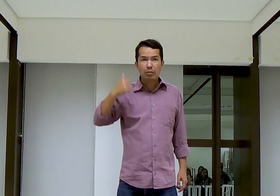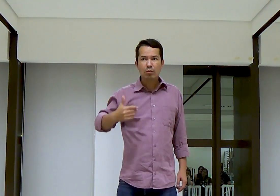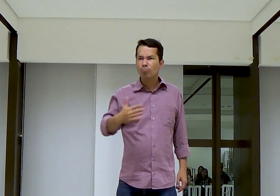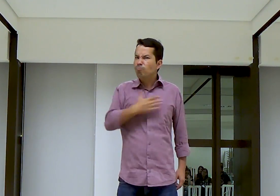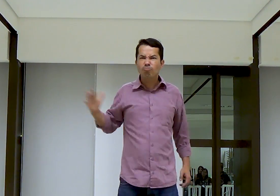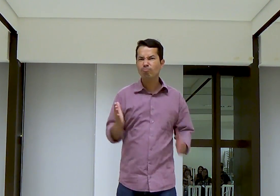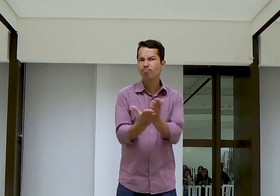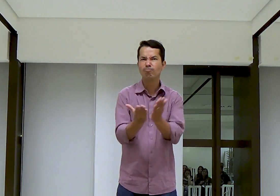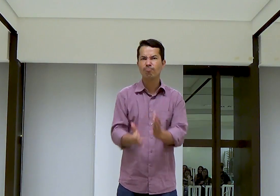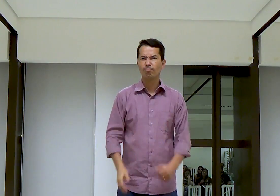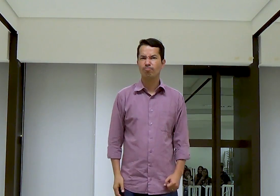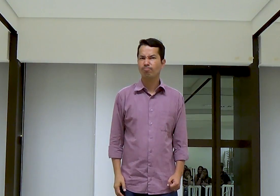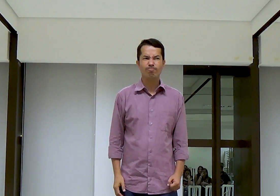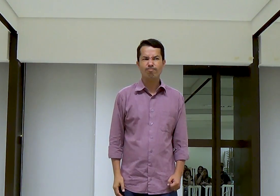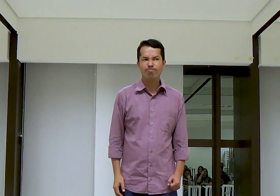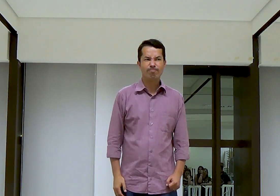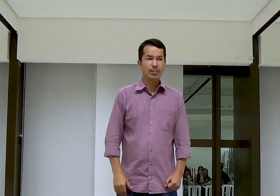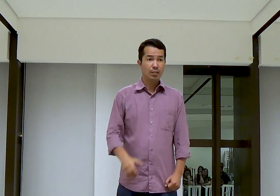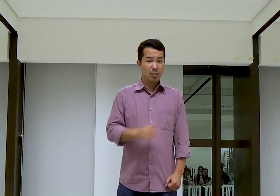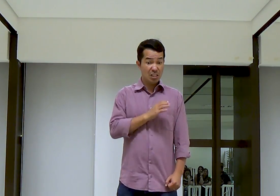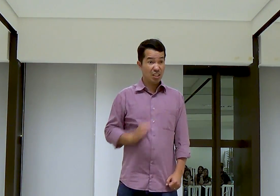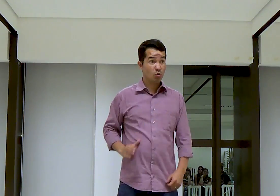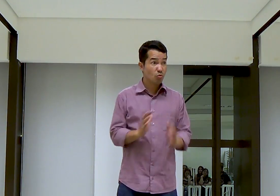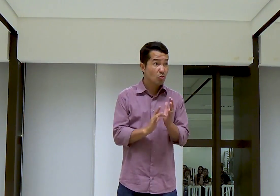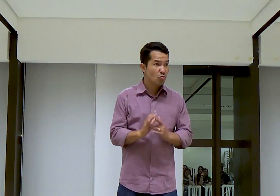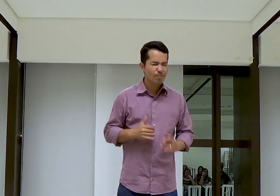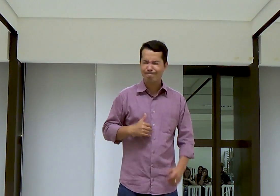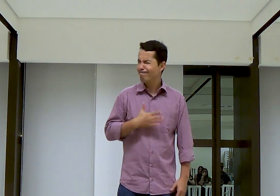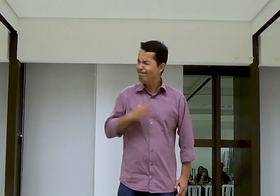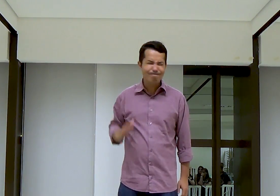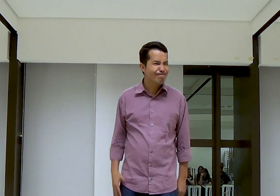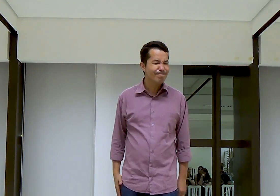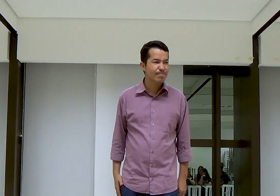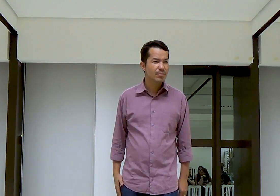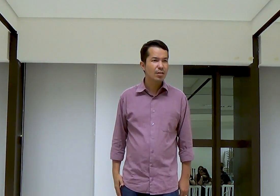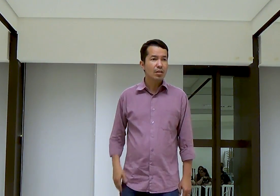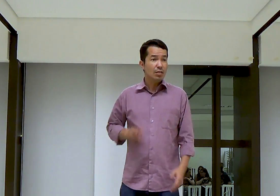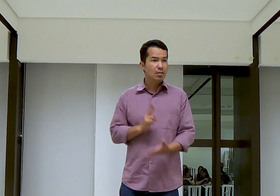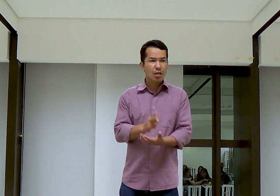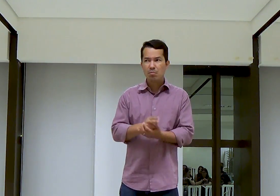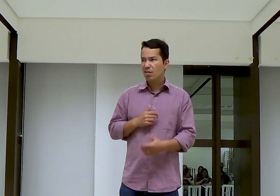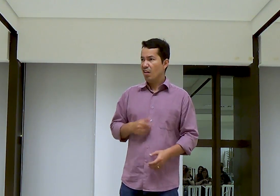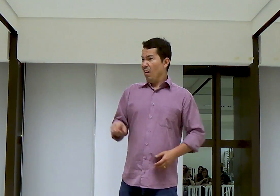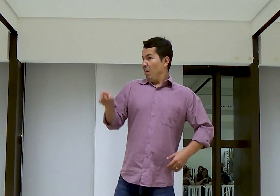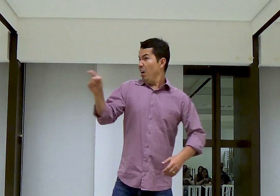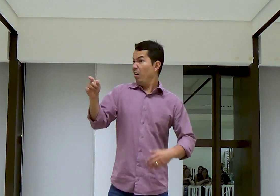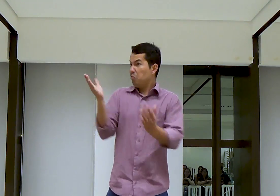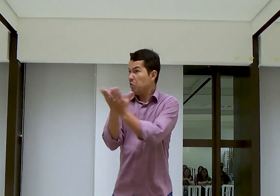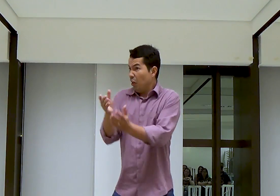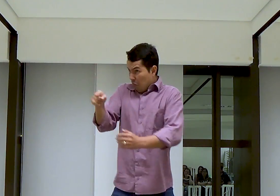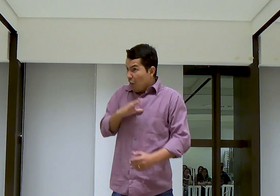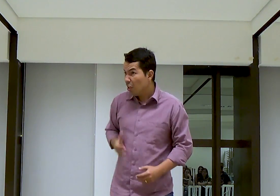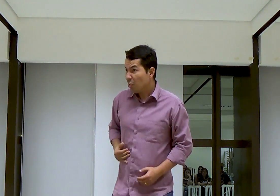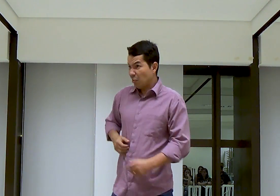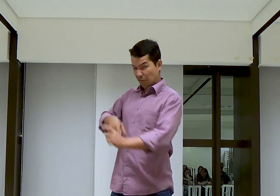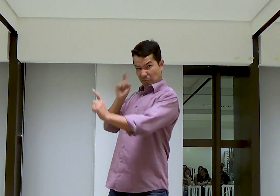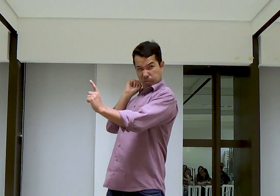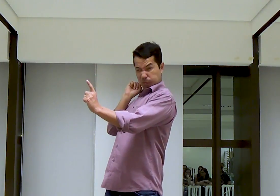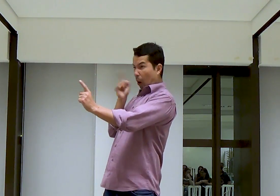um homem que antes odiava cristãos. Ele não gostava dos cristãos. Ele dizia: